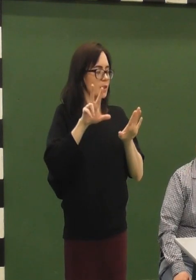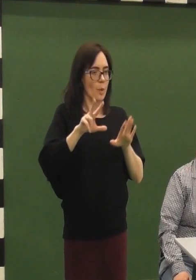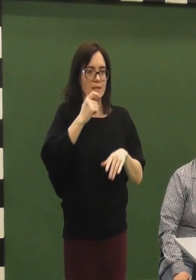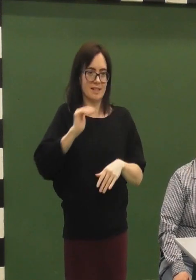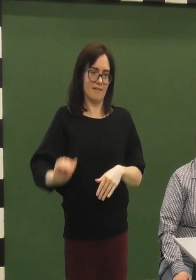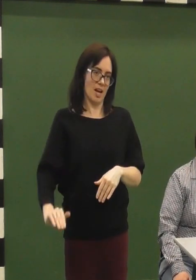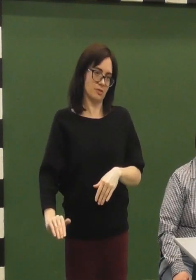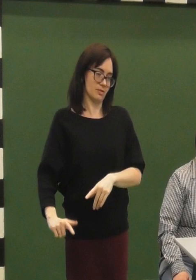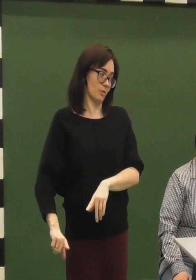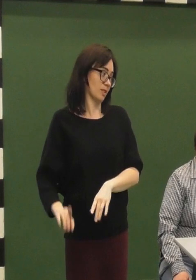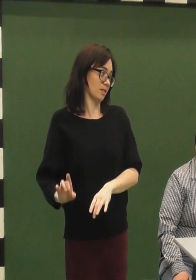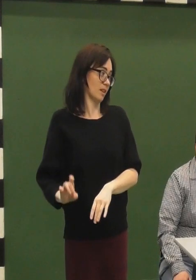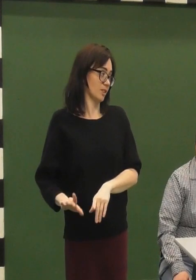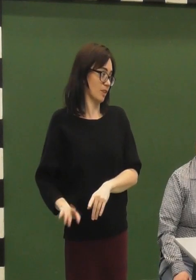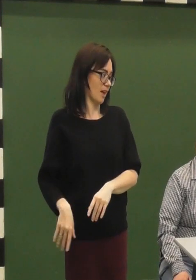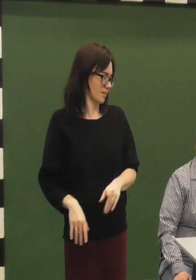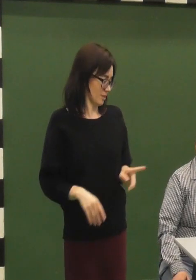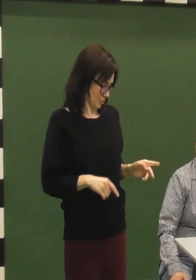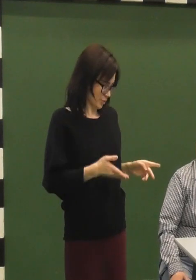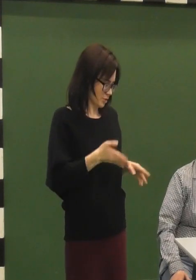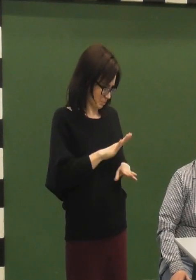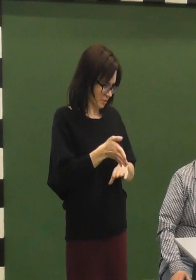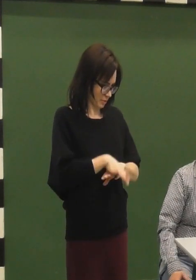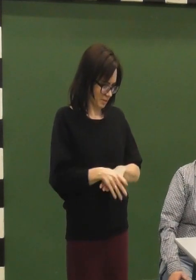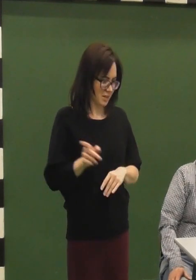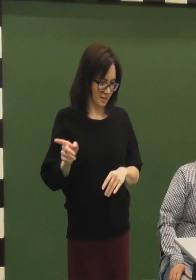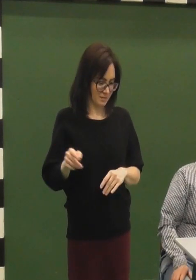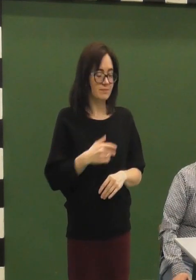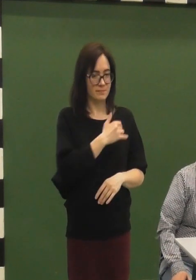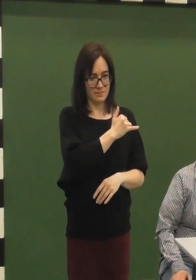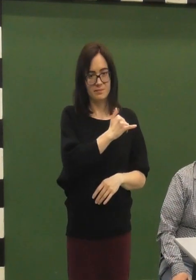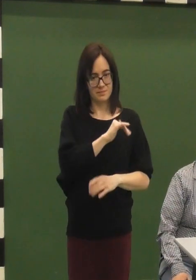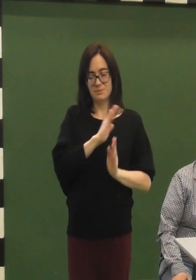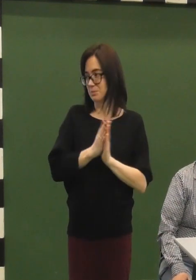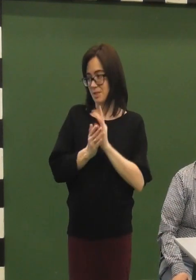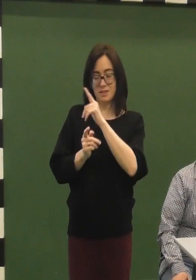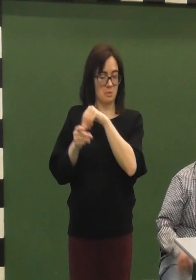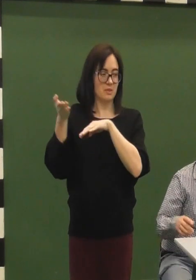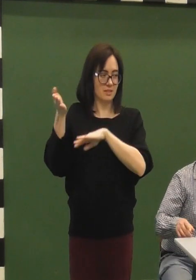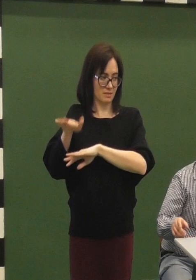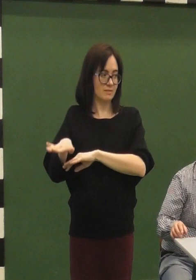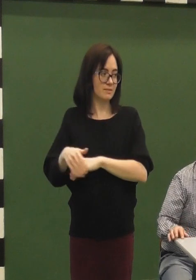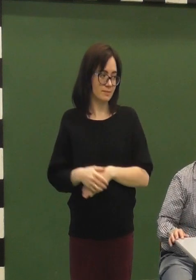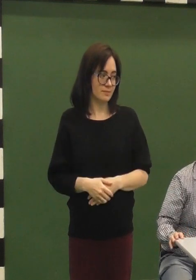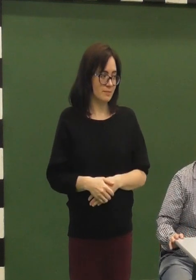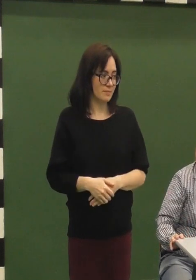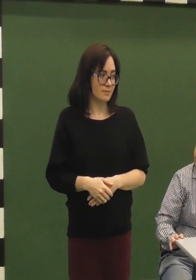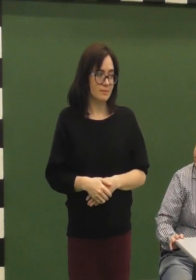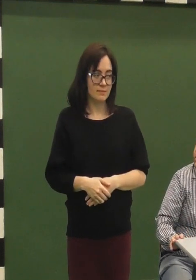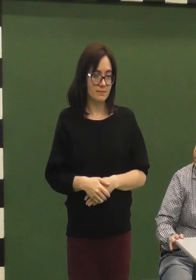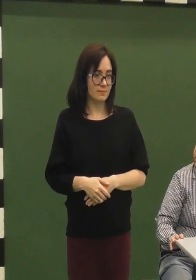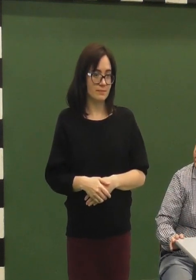akkor a kislány. Mind ott haltak meg Németországban. És mind ott haltak meg. És én nem mentem